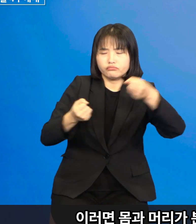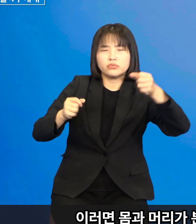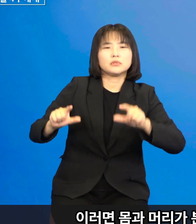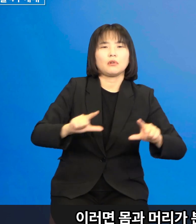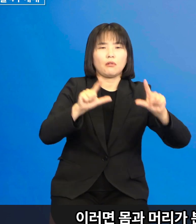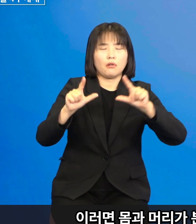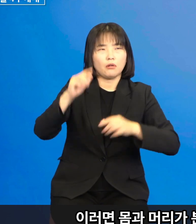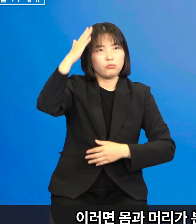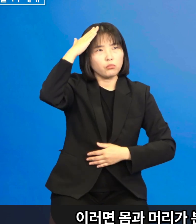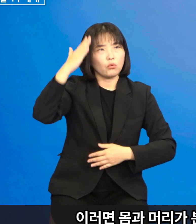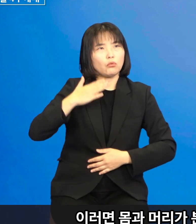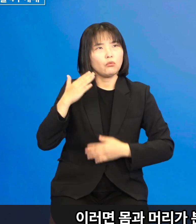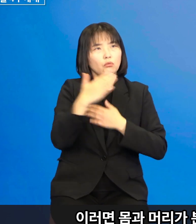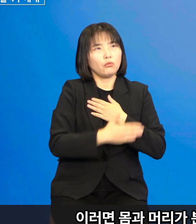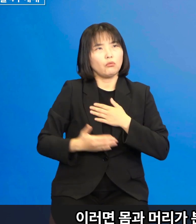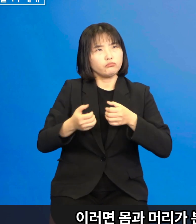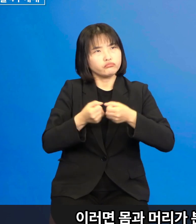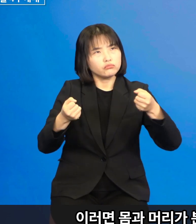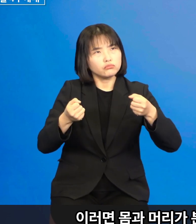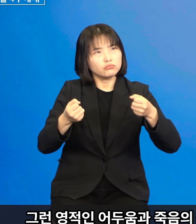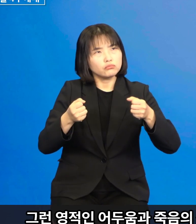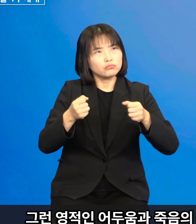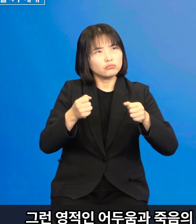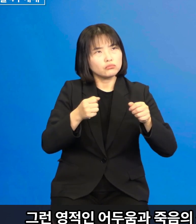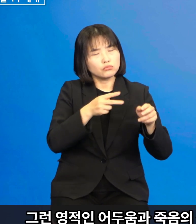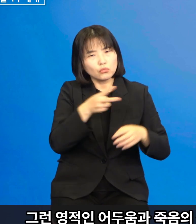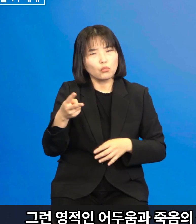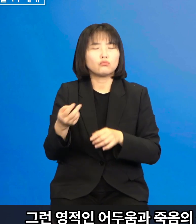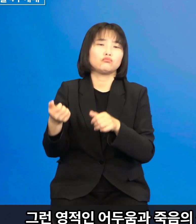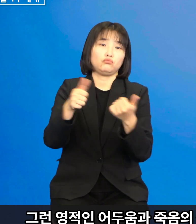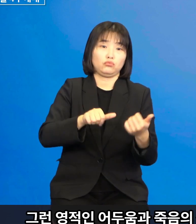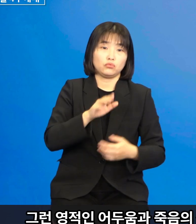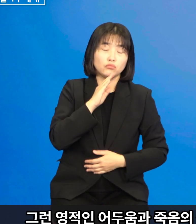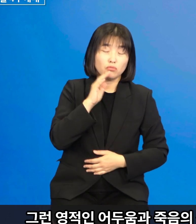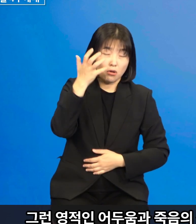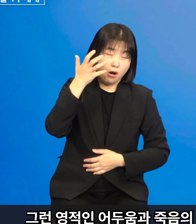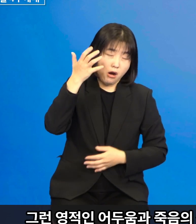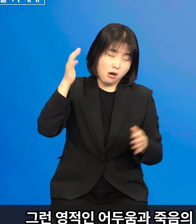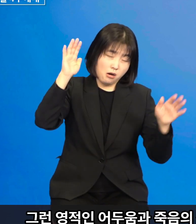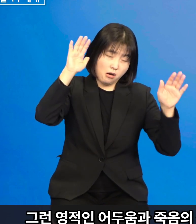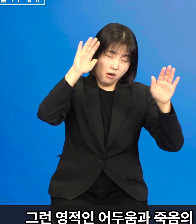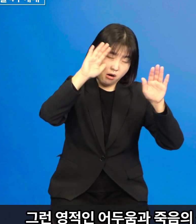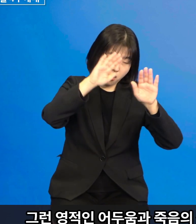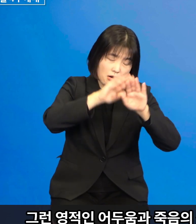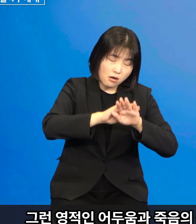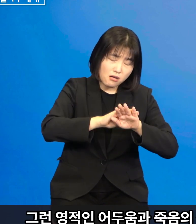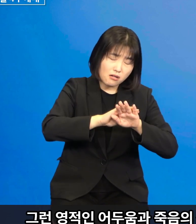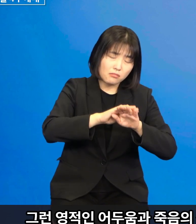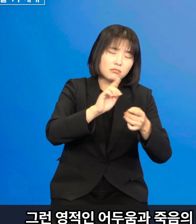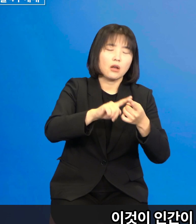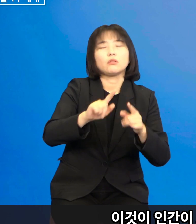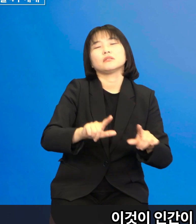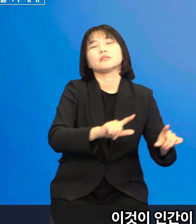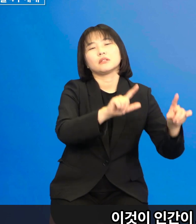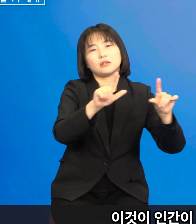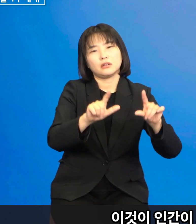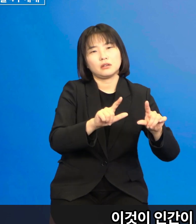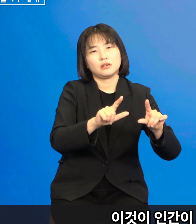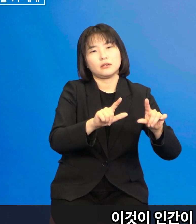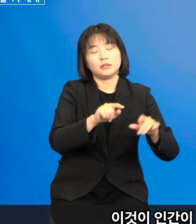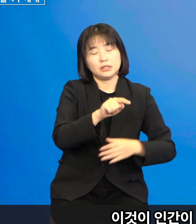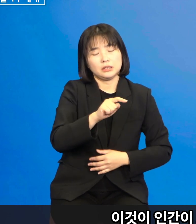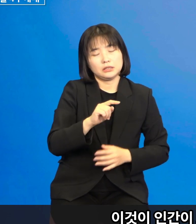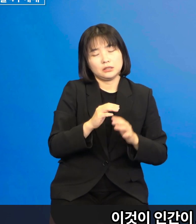여러분, 몸과 머리가 분리되면 죽는 거 아닙니까? 그러니까 그런 영적인 어두움과 죽음의 상태에 지금까지 살았다는 것이죠. 이것이